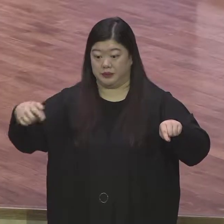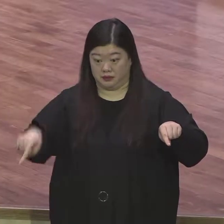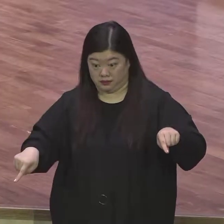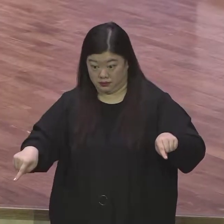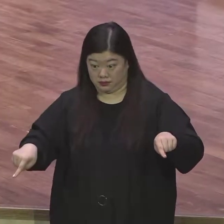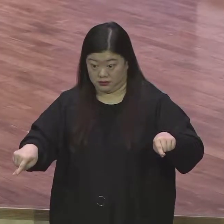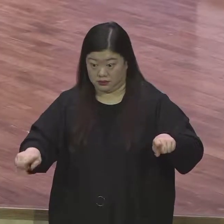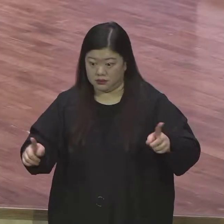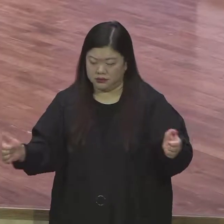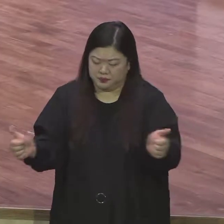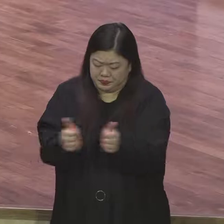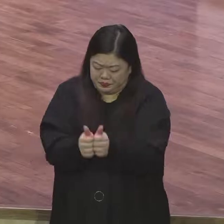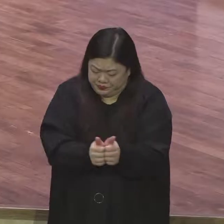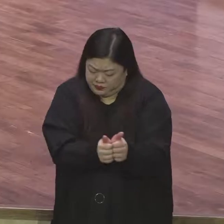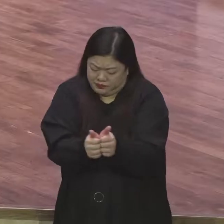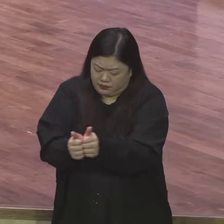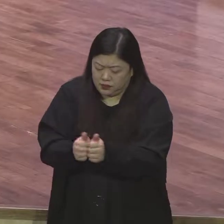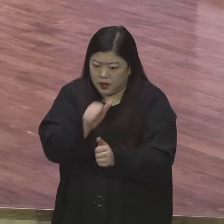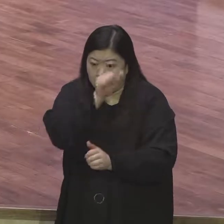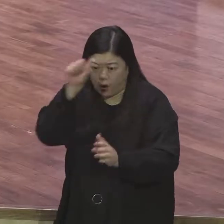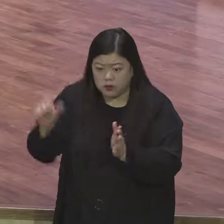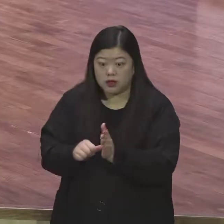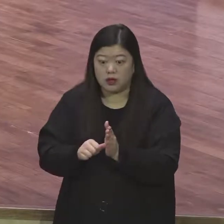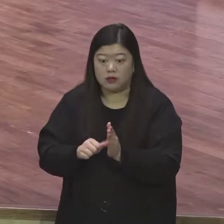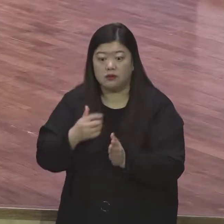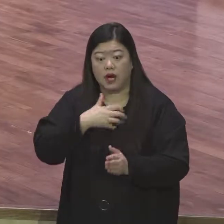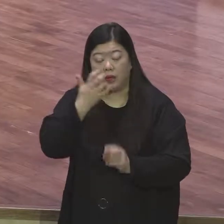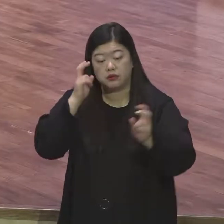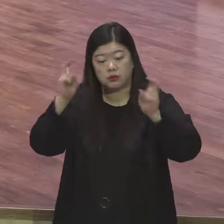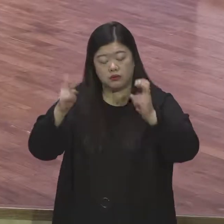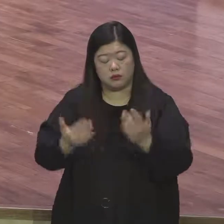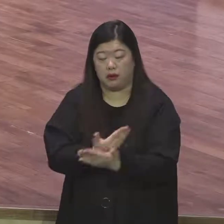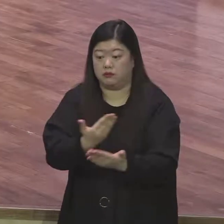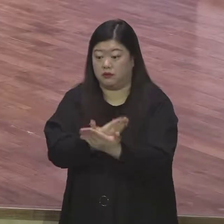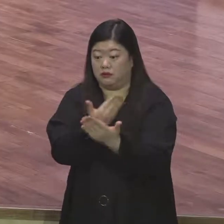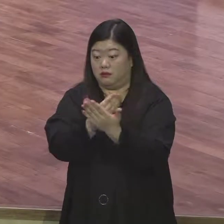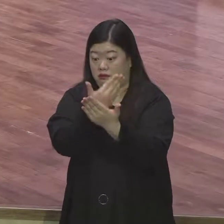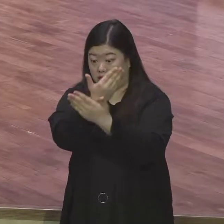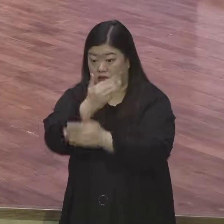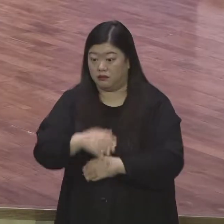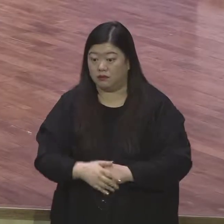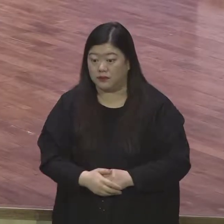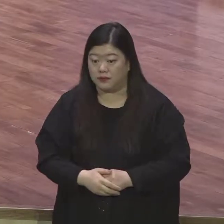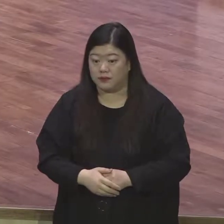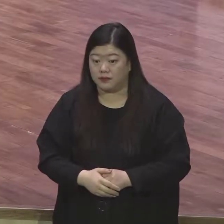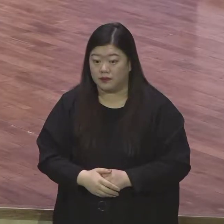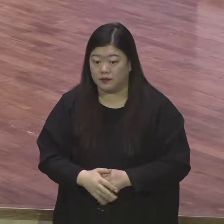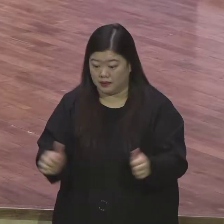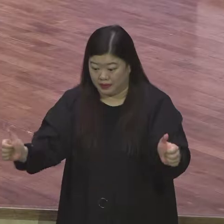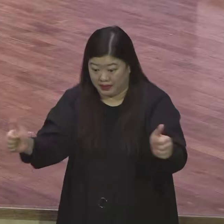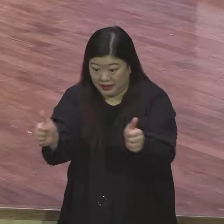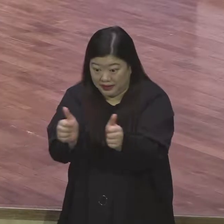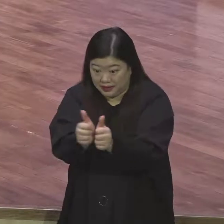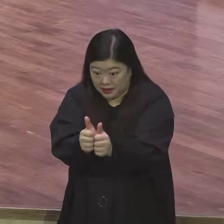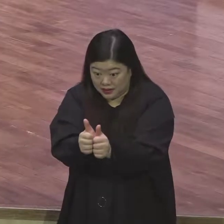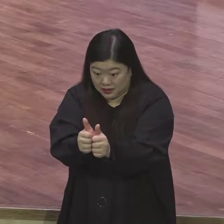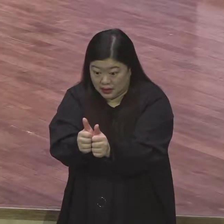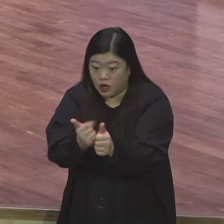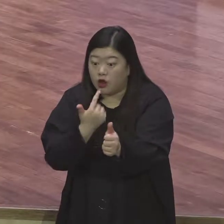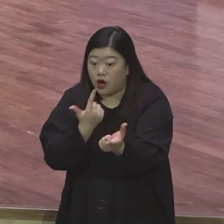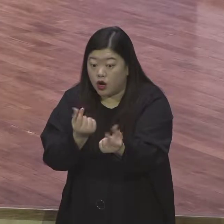이 예원교회를 하나님 우리를 통해 세우시고 지금 영적 동역자로 만나게